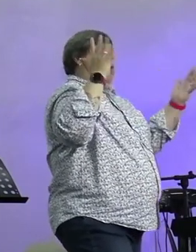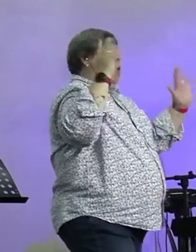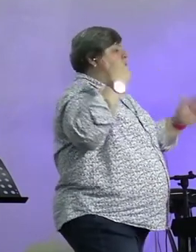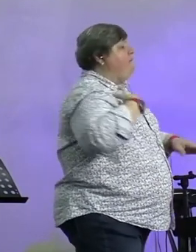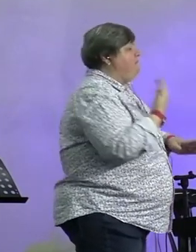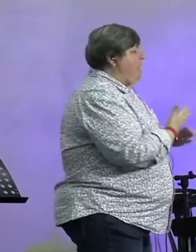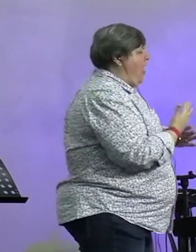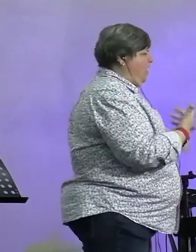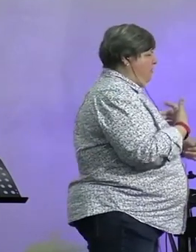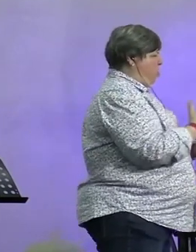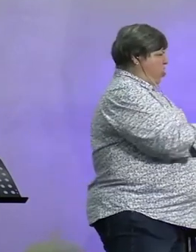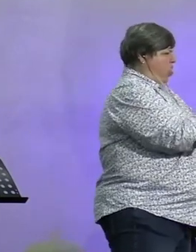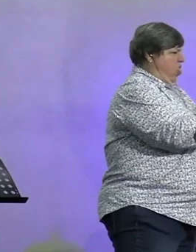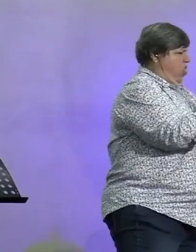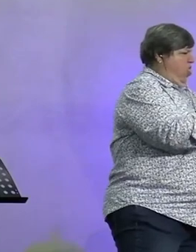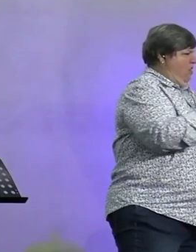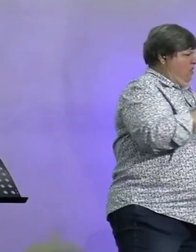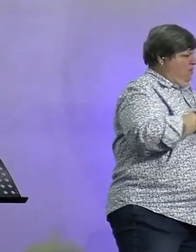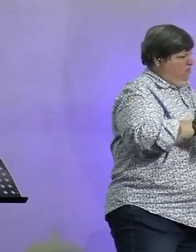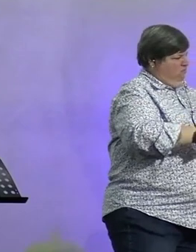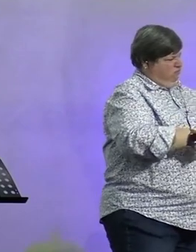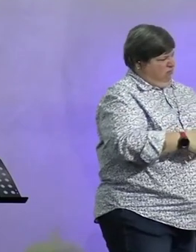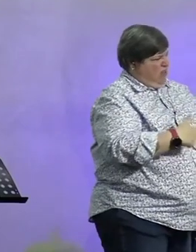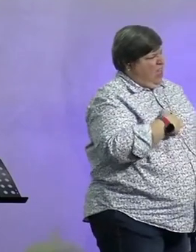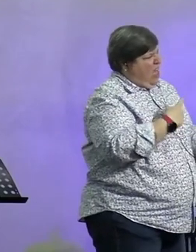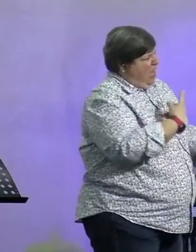goeie gesindheid hê teenoor my werk, teenoor my huweliksmaat.